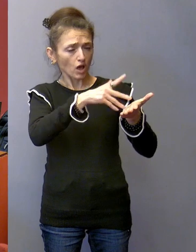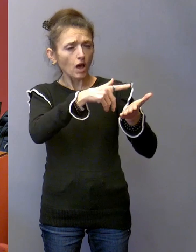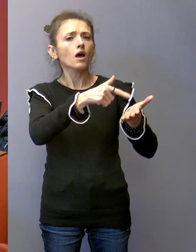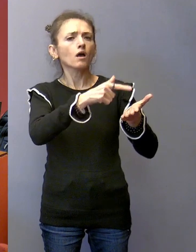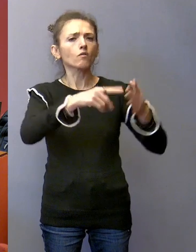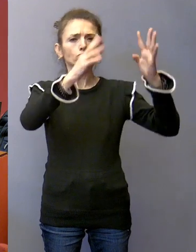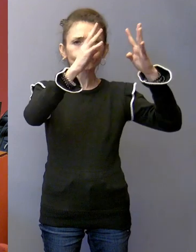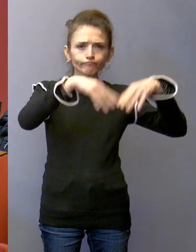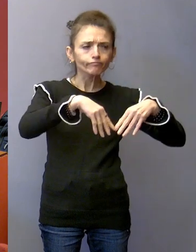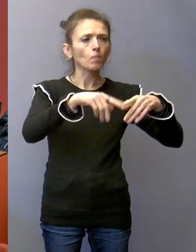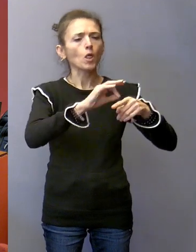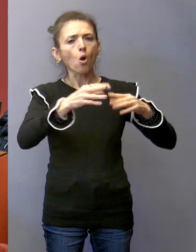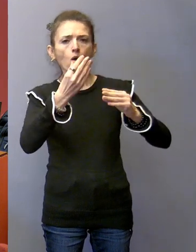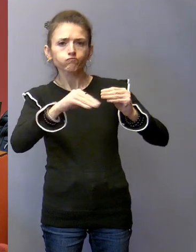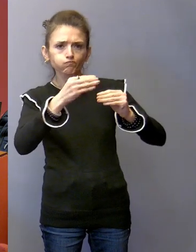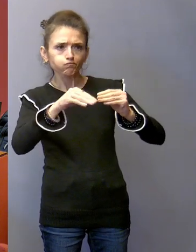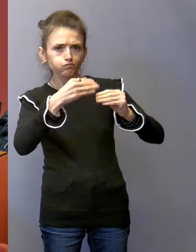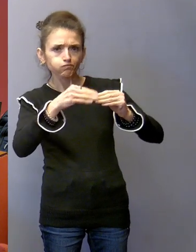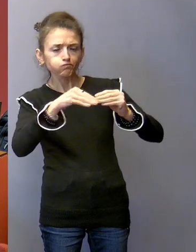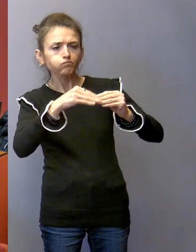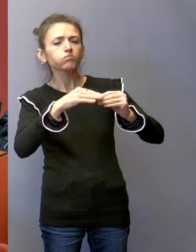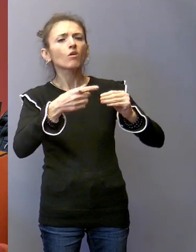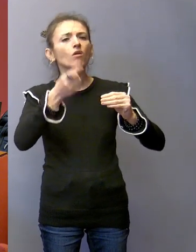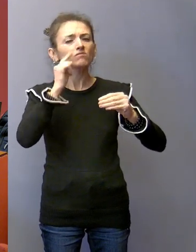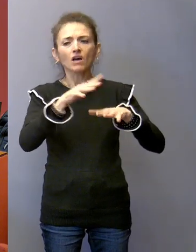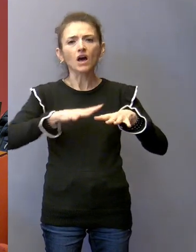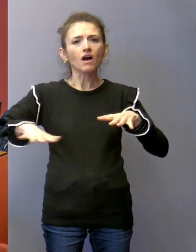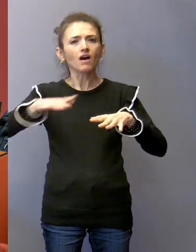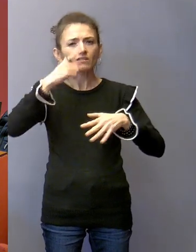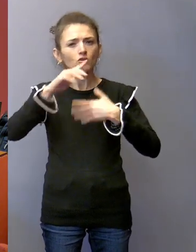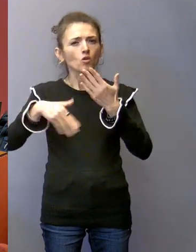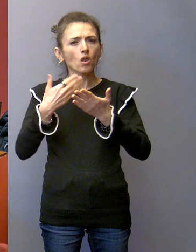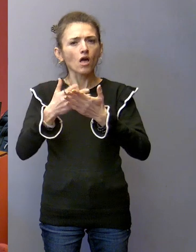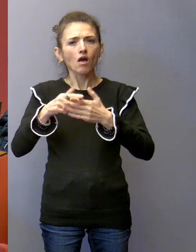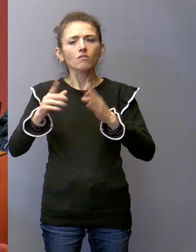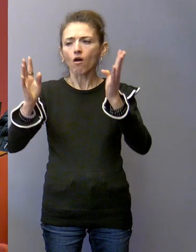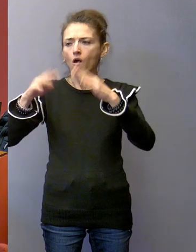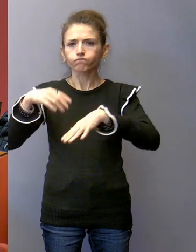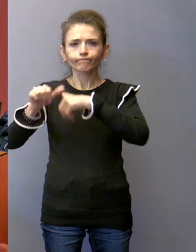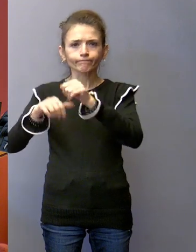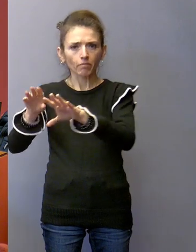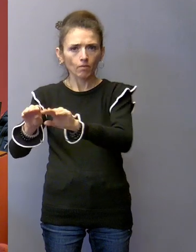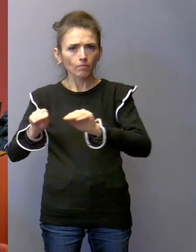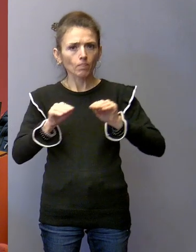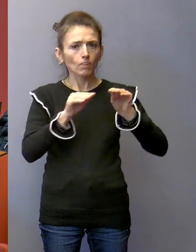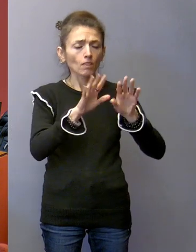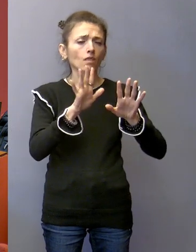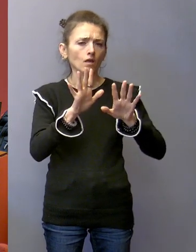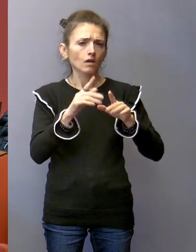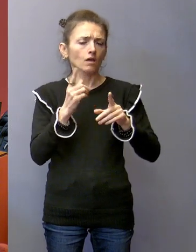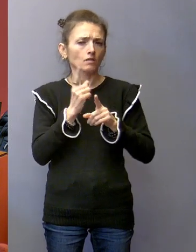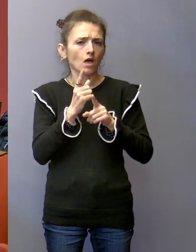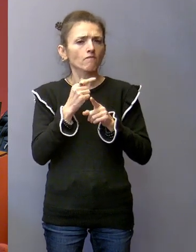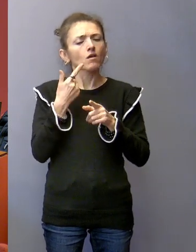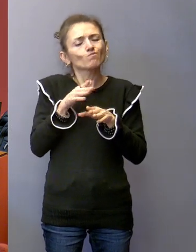demolizioni e edifici degradati o peggio situati in aree non più idonee con evidente contestuale adeguamento